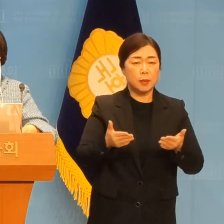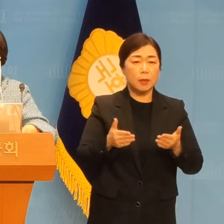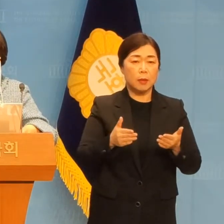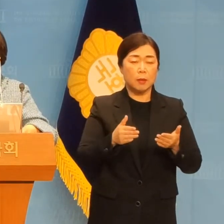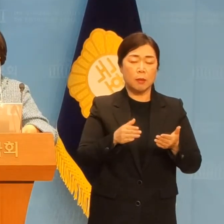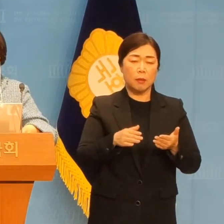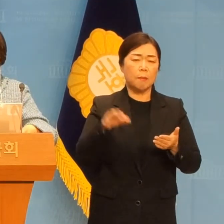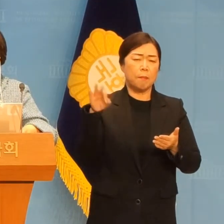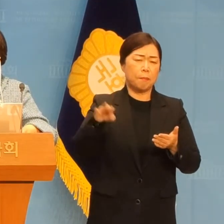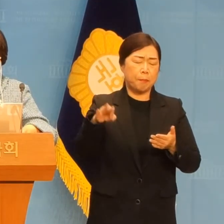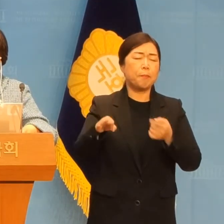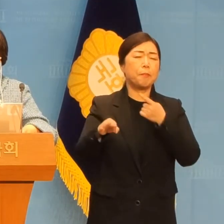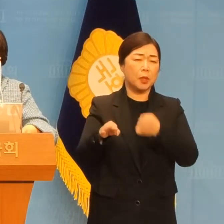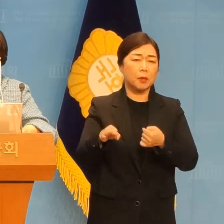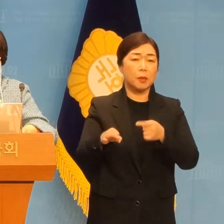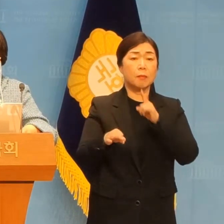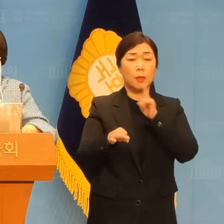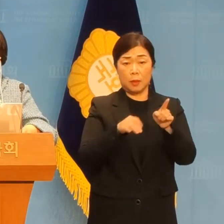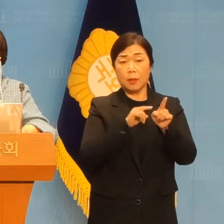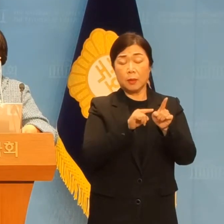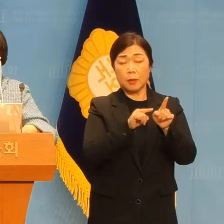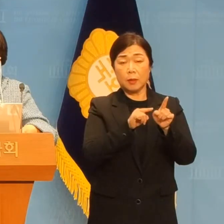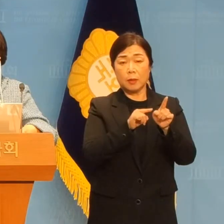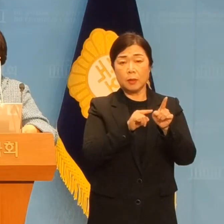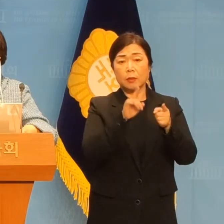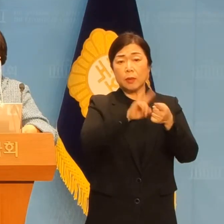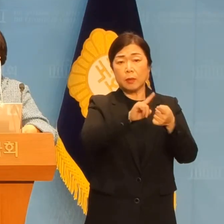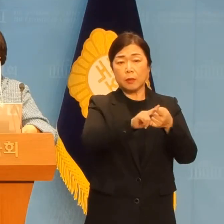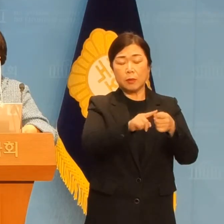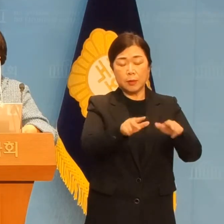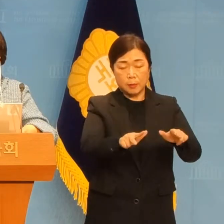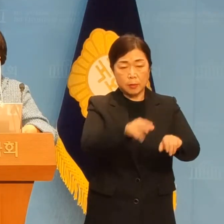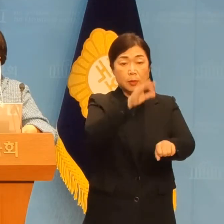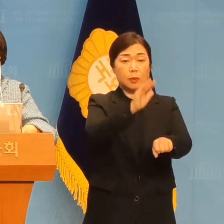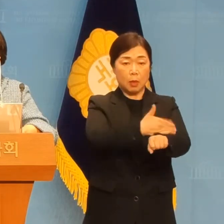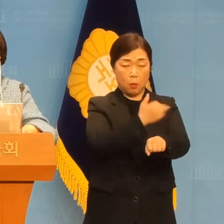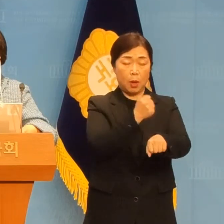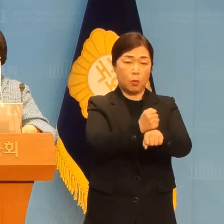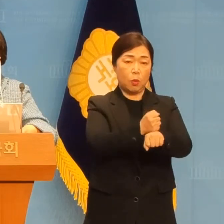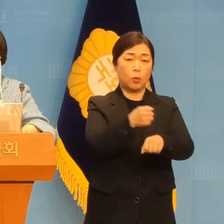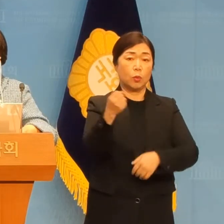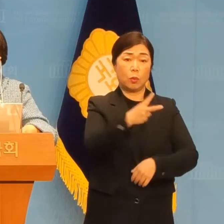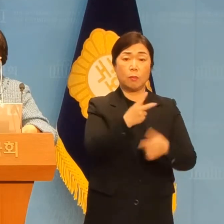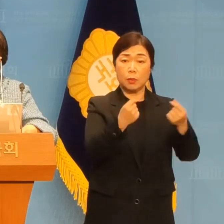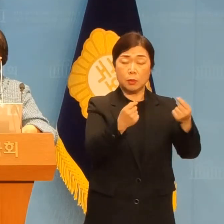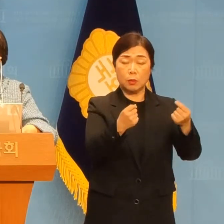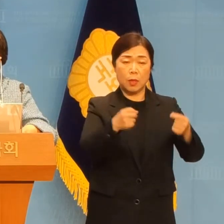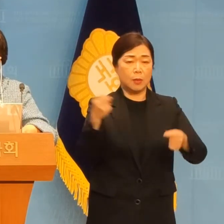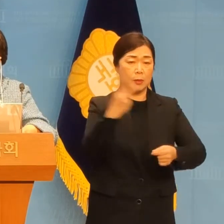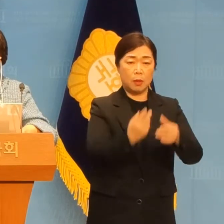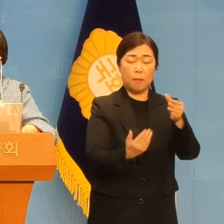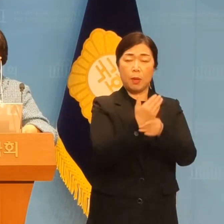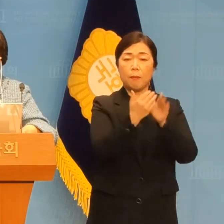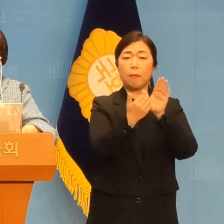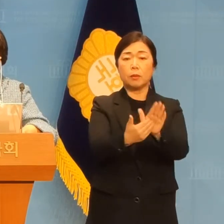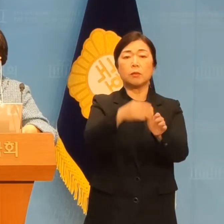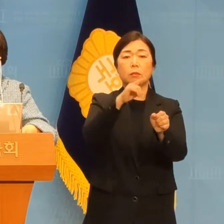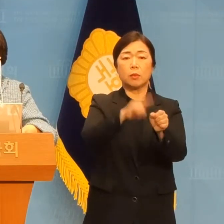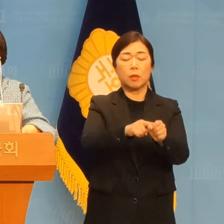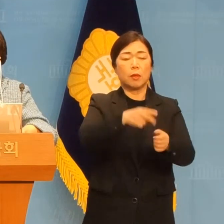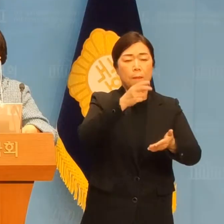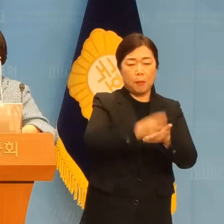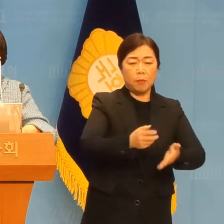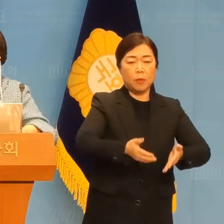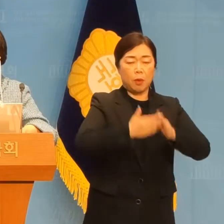일이라고 폄하했던 발언에 대해서 사과하고 역시 재발 방지를 위한